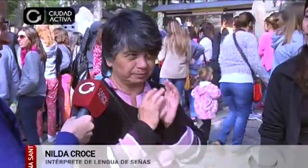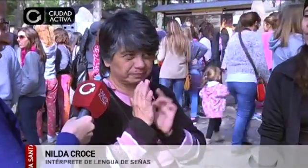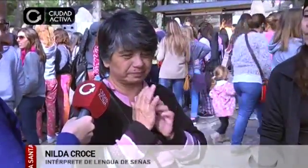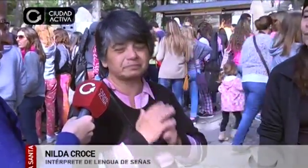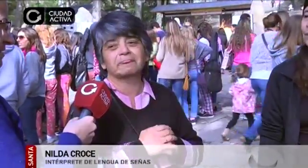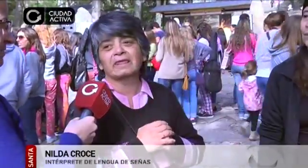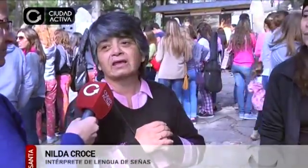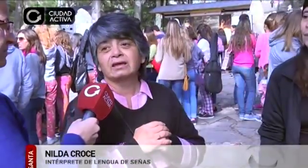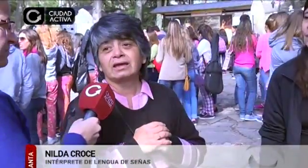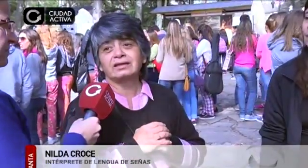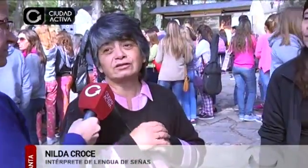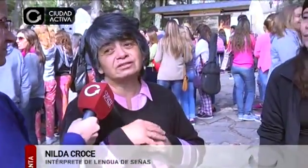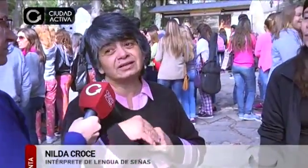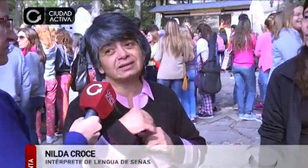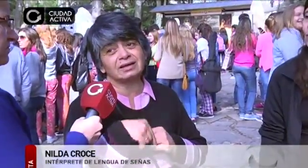Sacramento.